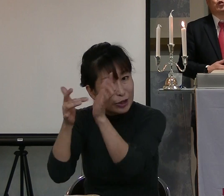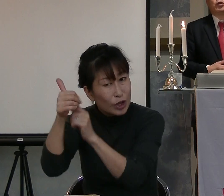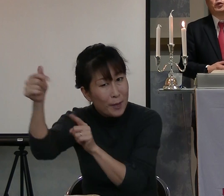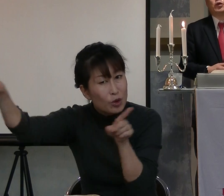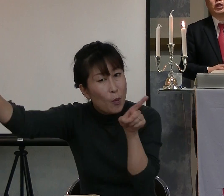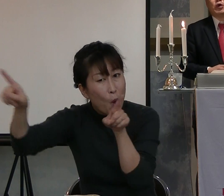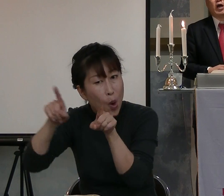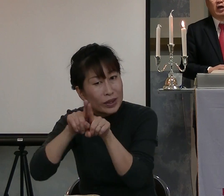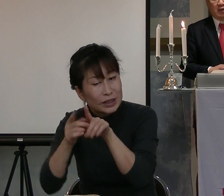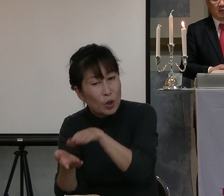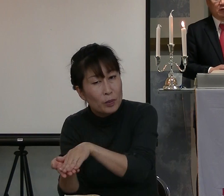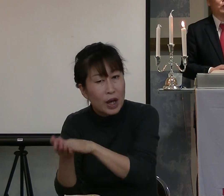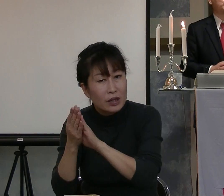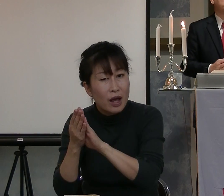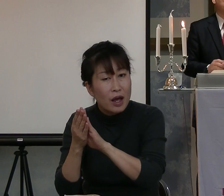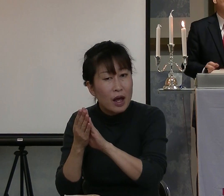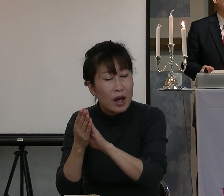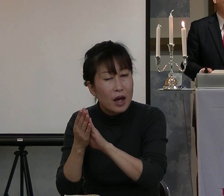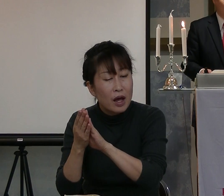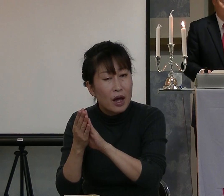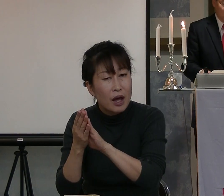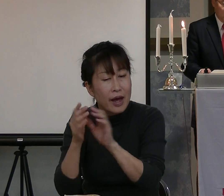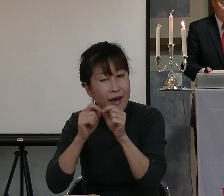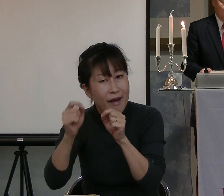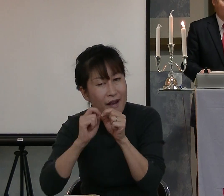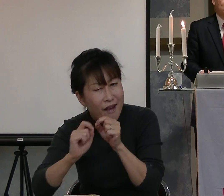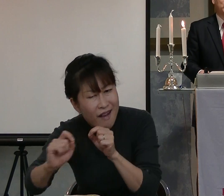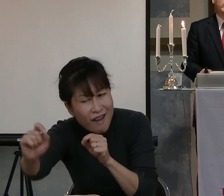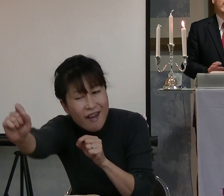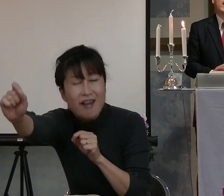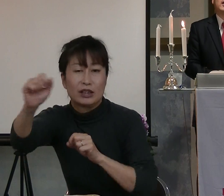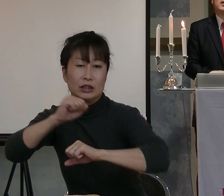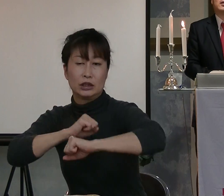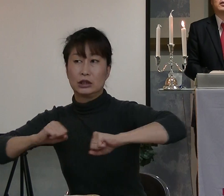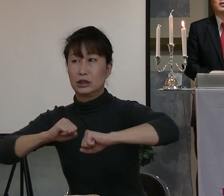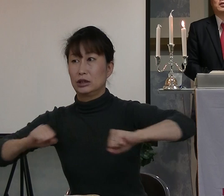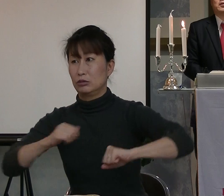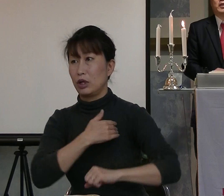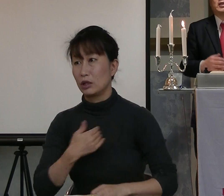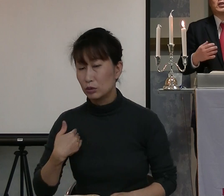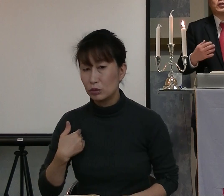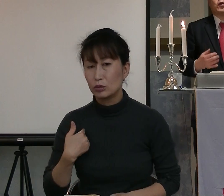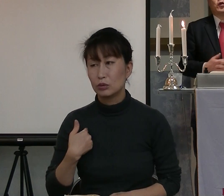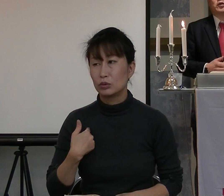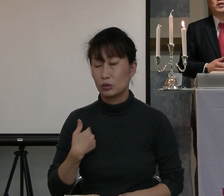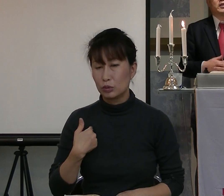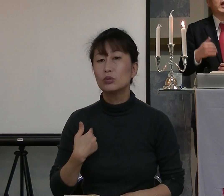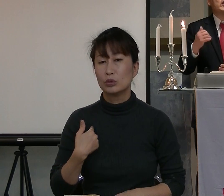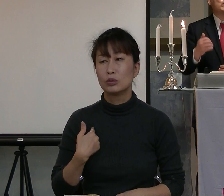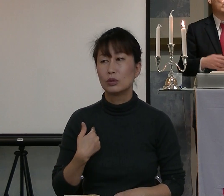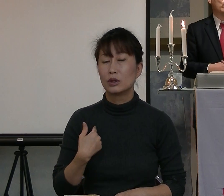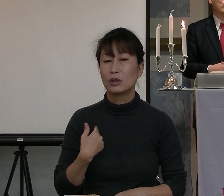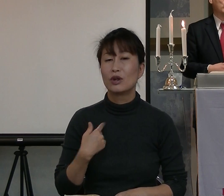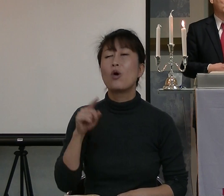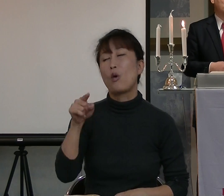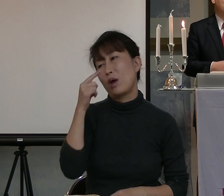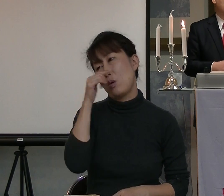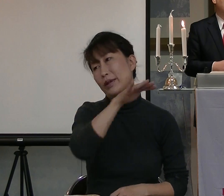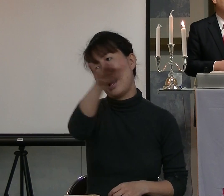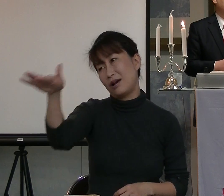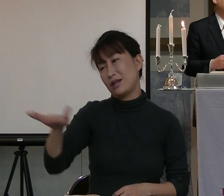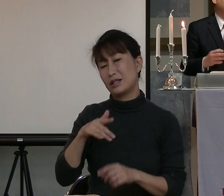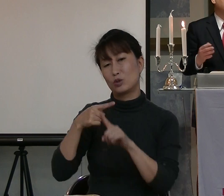われた一人一人には残っていることを、それが私たちの最高